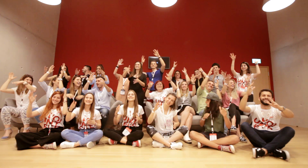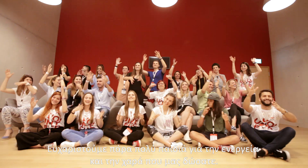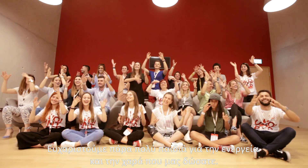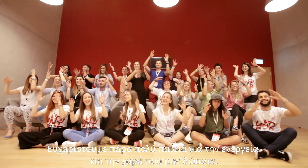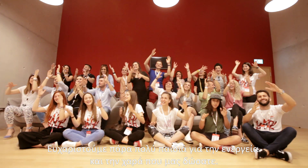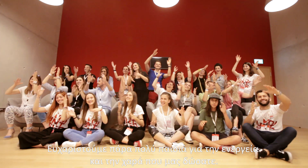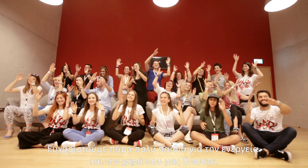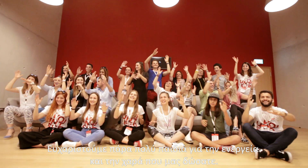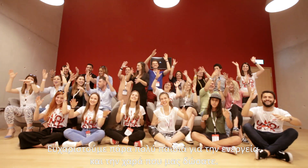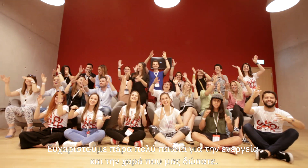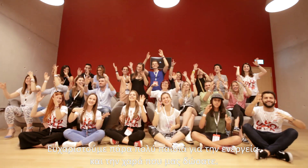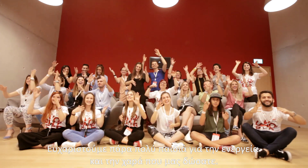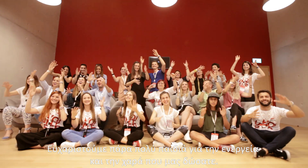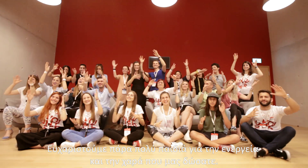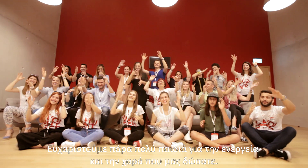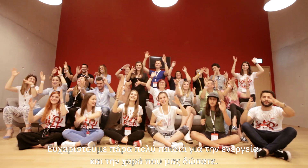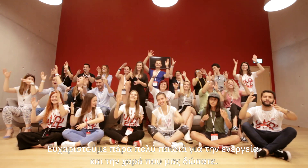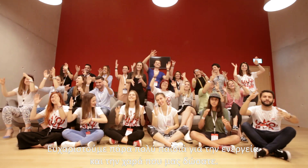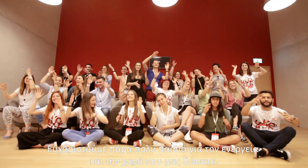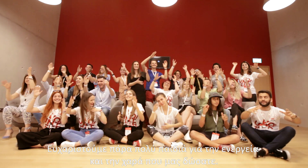Ευχαριστούμε πάρα πολύ παιδιά για την ενέργεια και τη χαρά που μας δώσατε